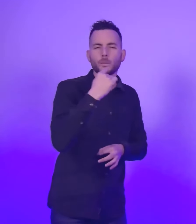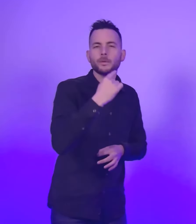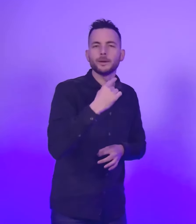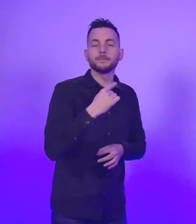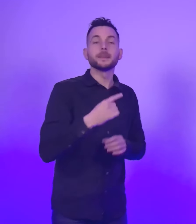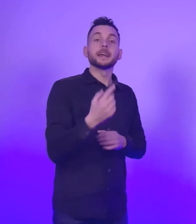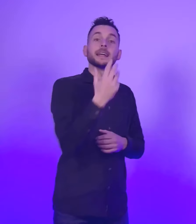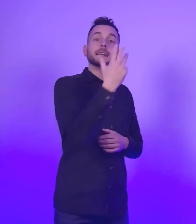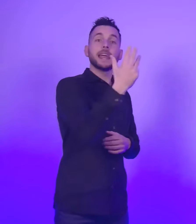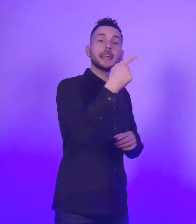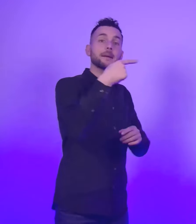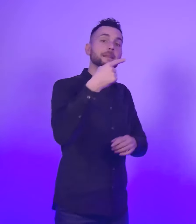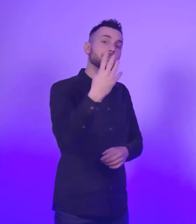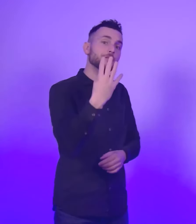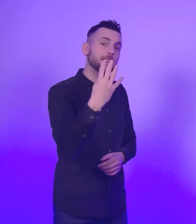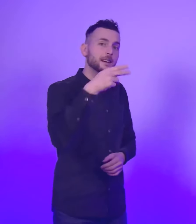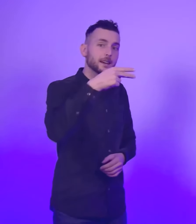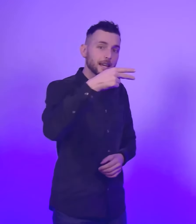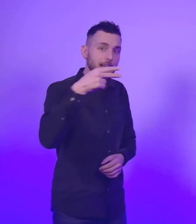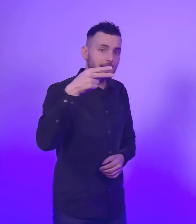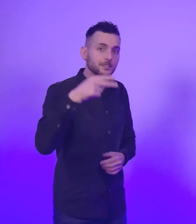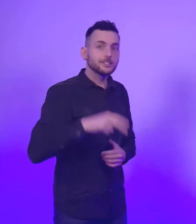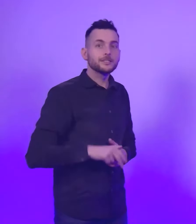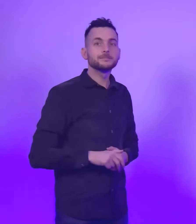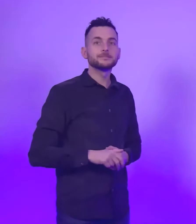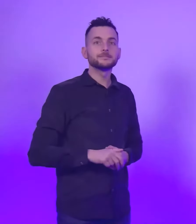min 4 is...